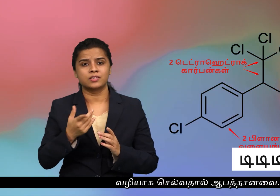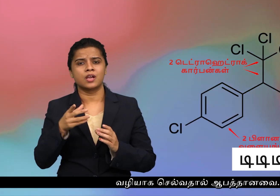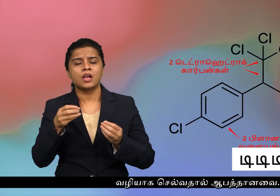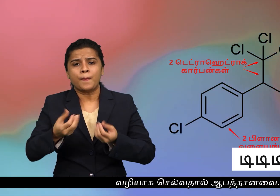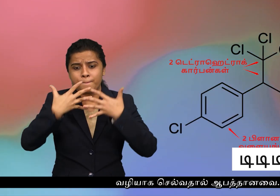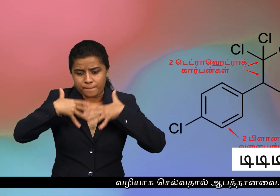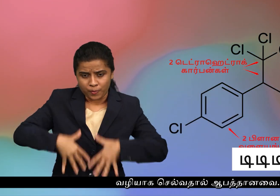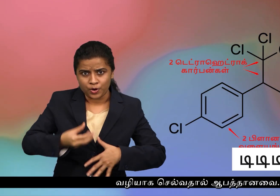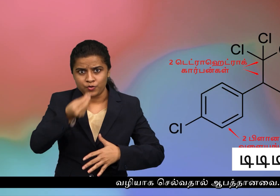ஆபத்தானவை.